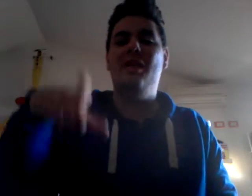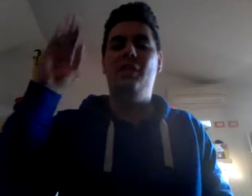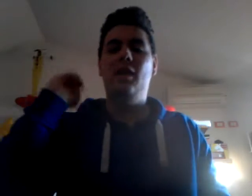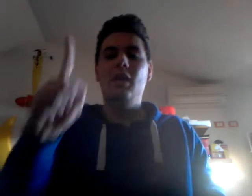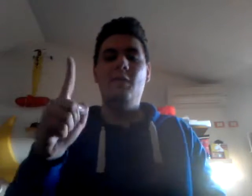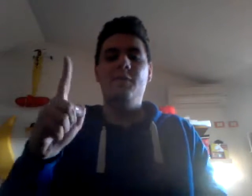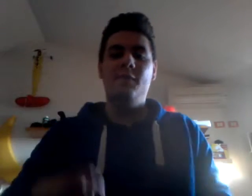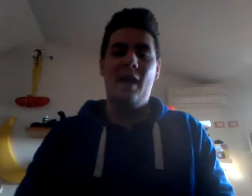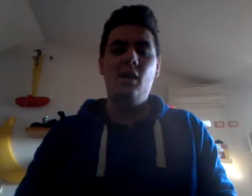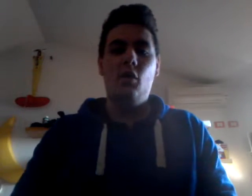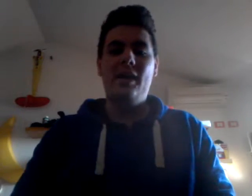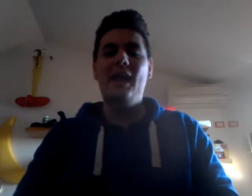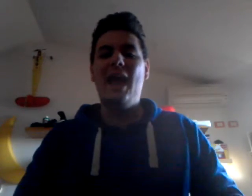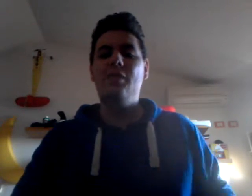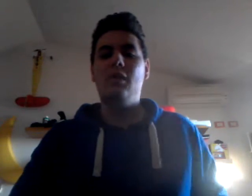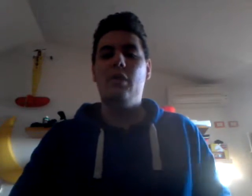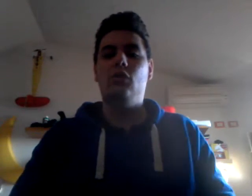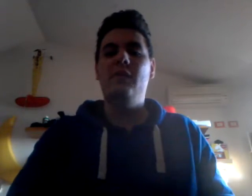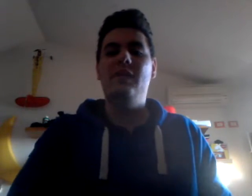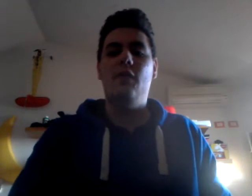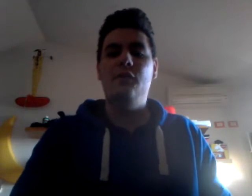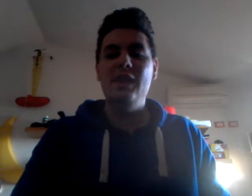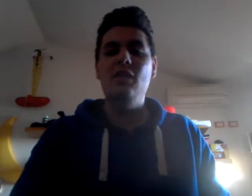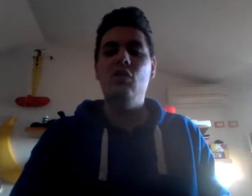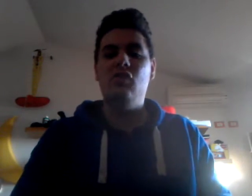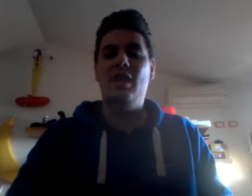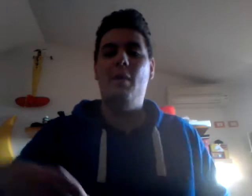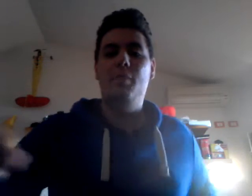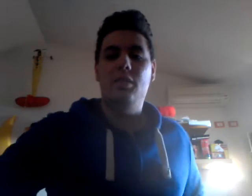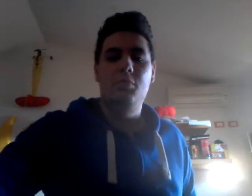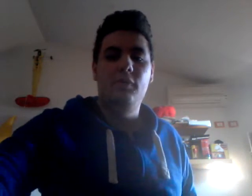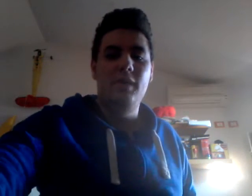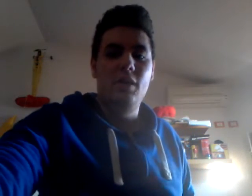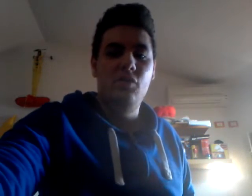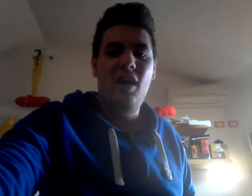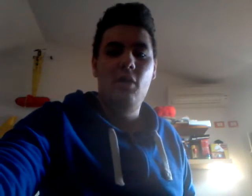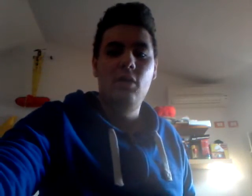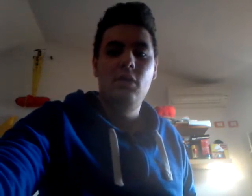2017, evviva! Ok ragazzi, questo video è finito, ci vediamo al prossimo video, ciao!